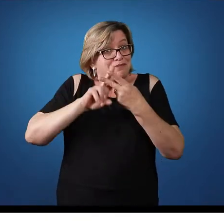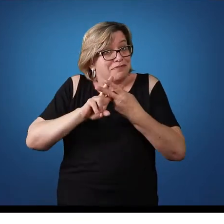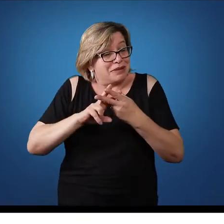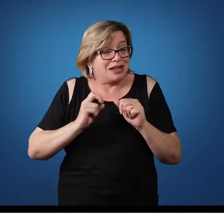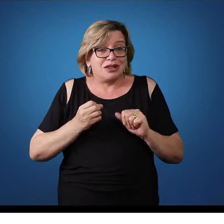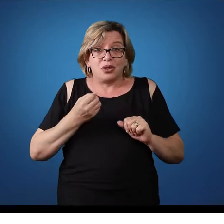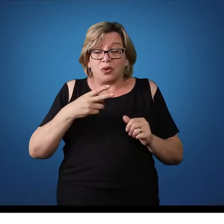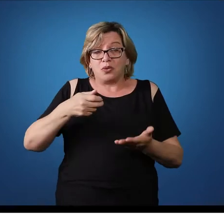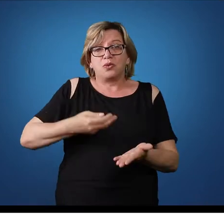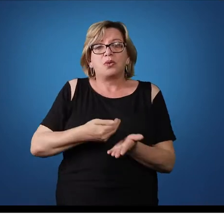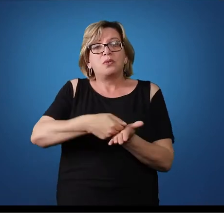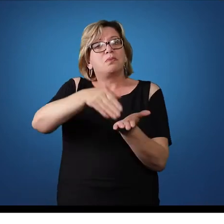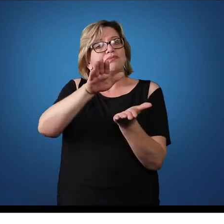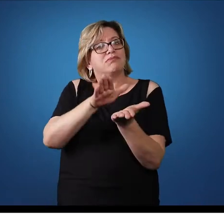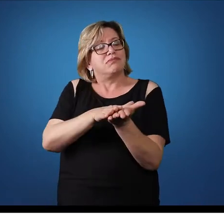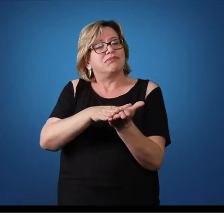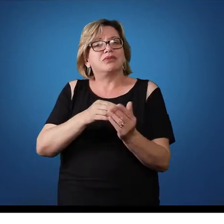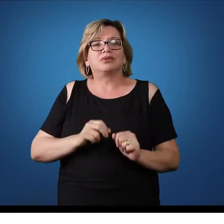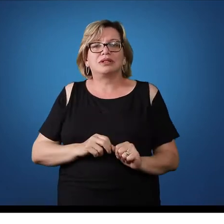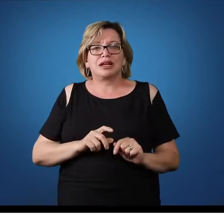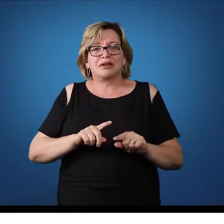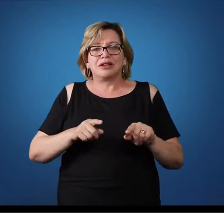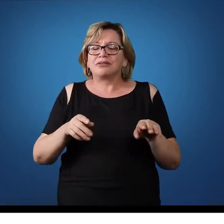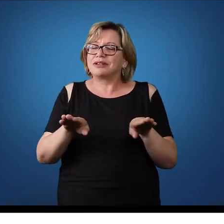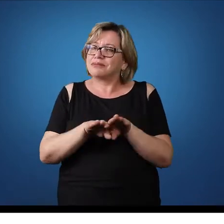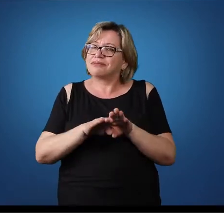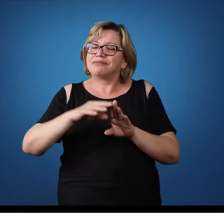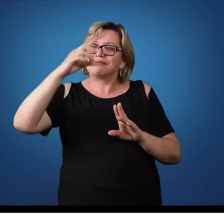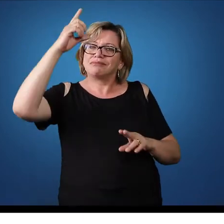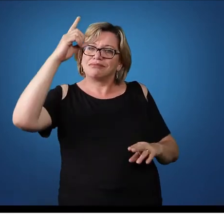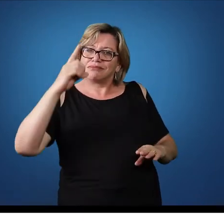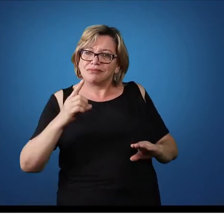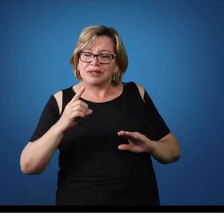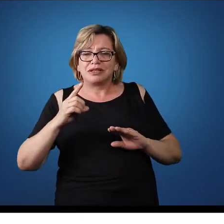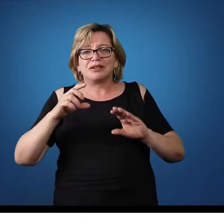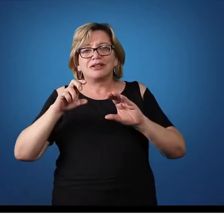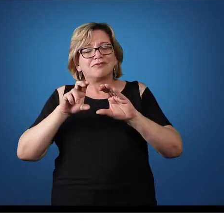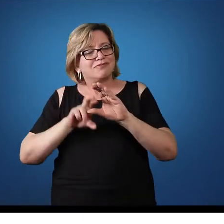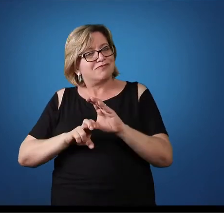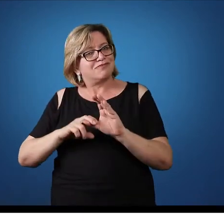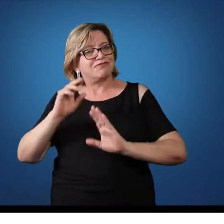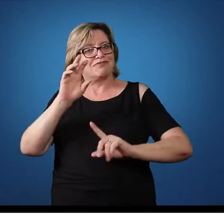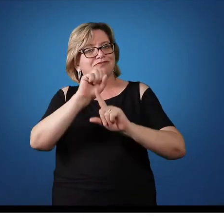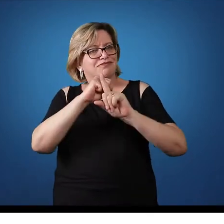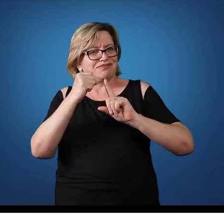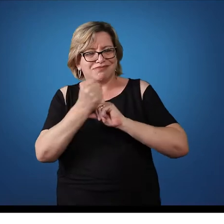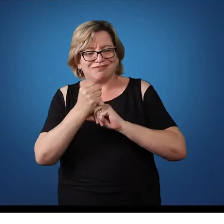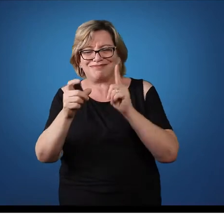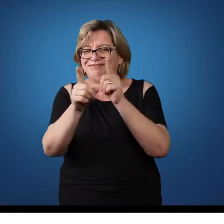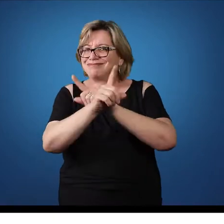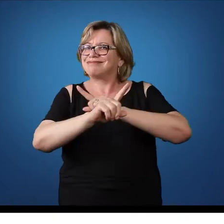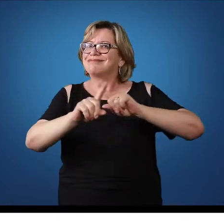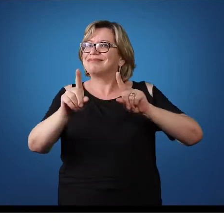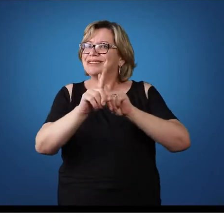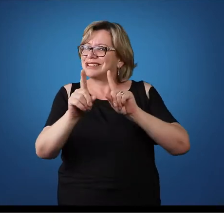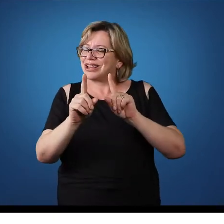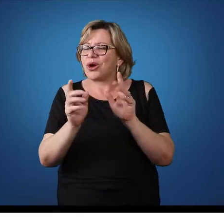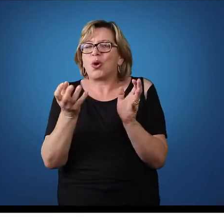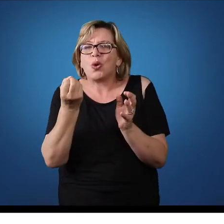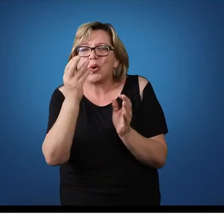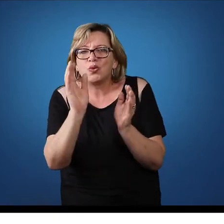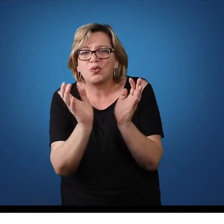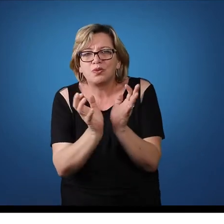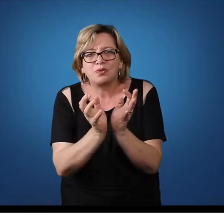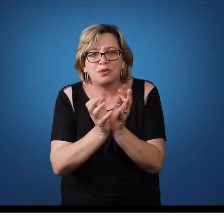assim por diante. E, finalmente, o direito depende não da sociedade ou do grupo no qual a gente está inserido